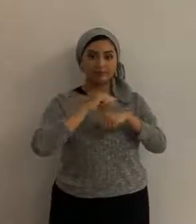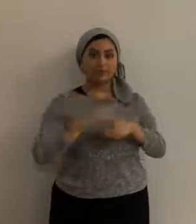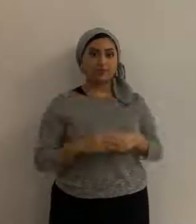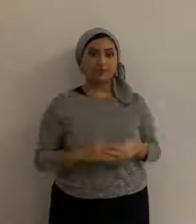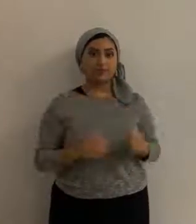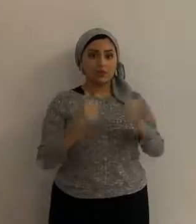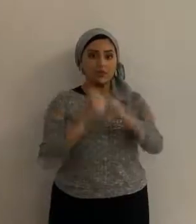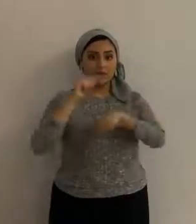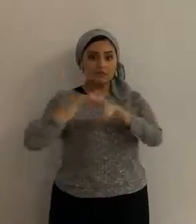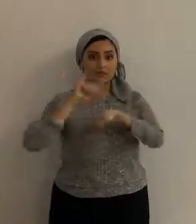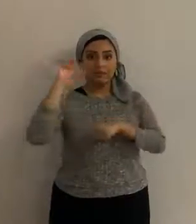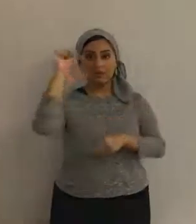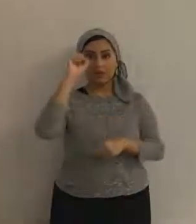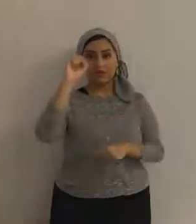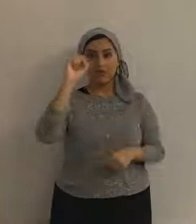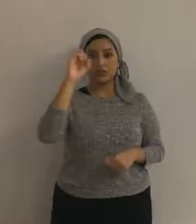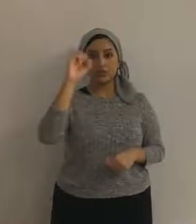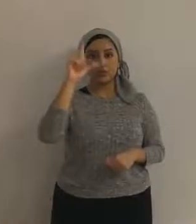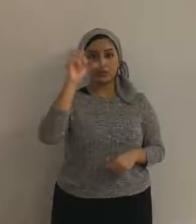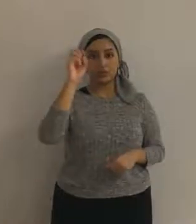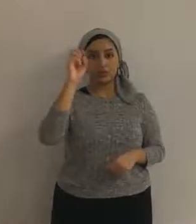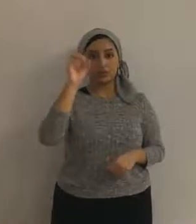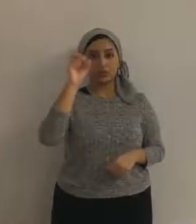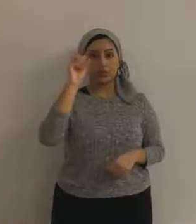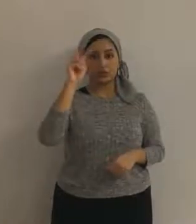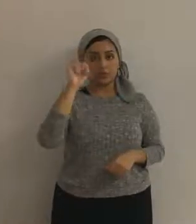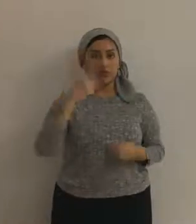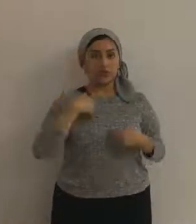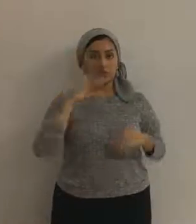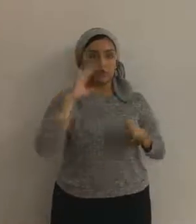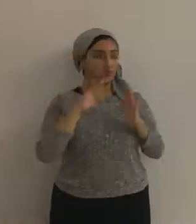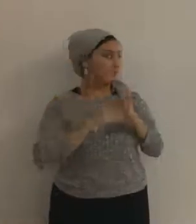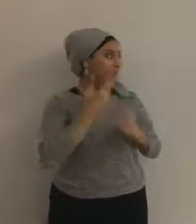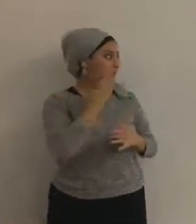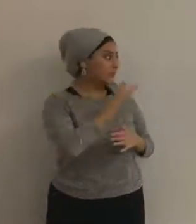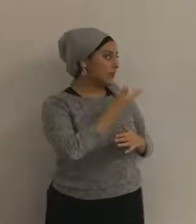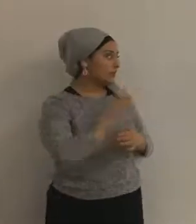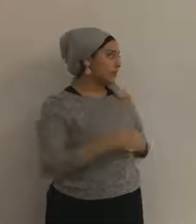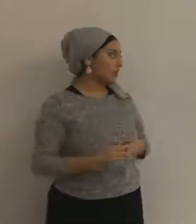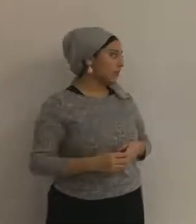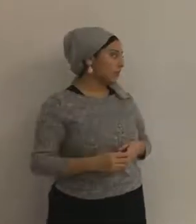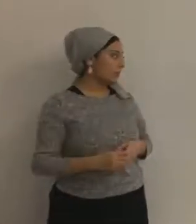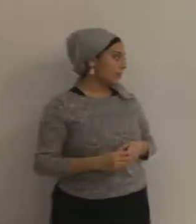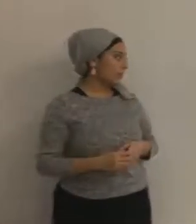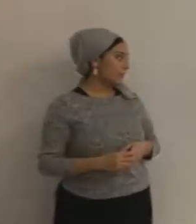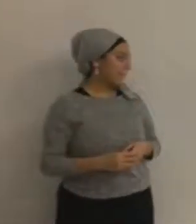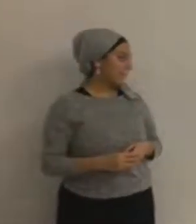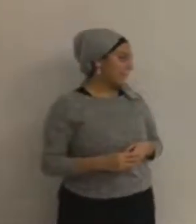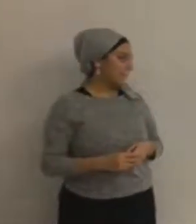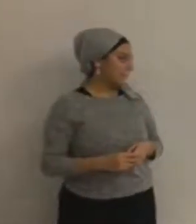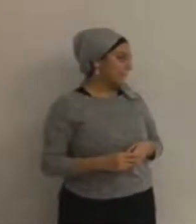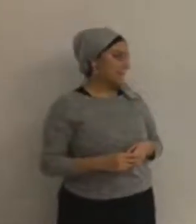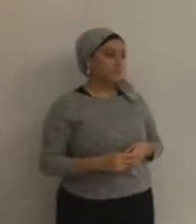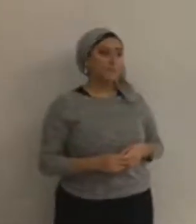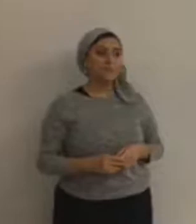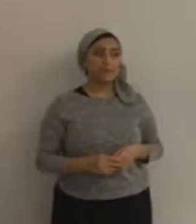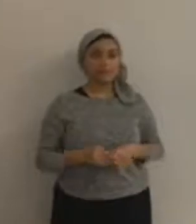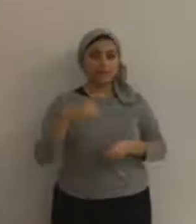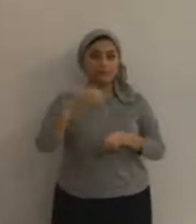de Salomón y con el pórtico, ¿sí? Esta saliente precisamente es el pórtico.